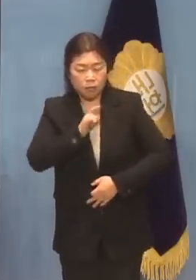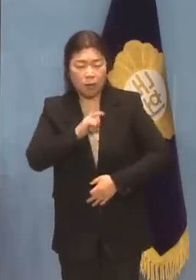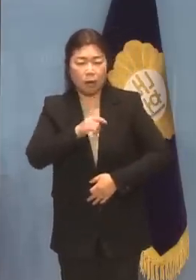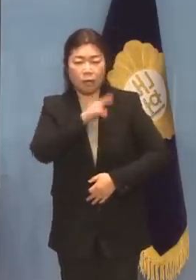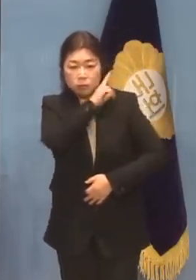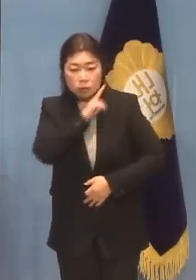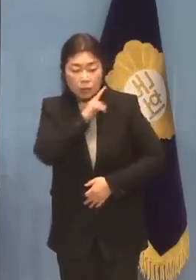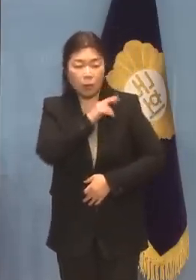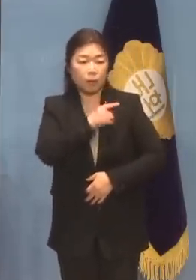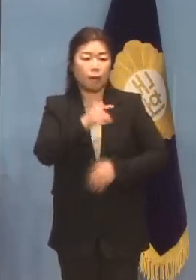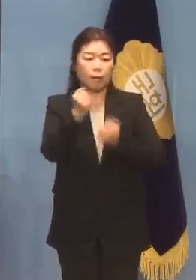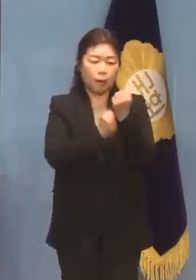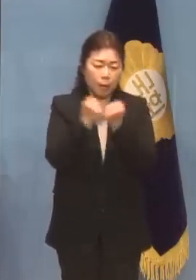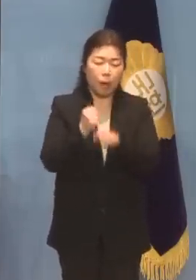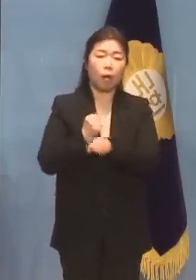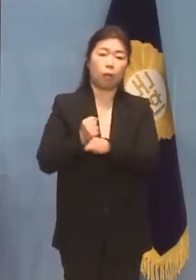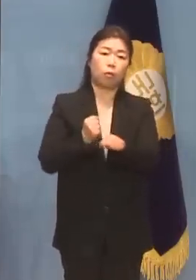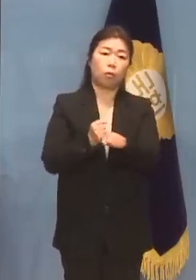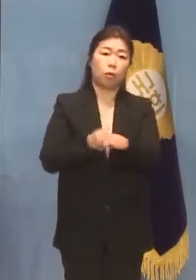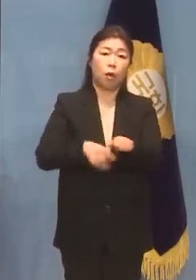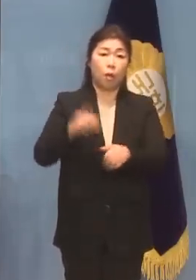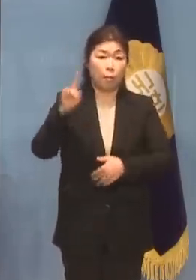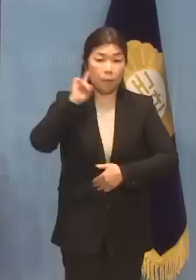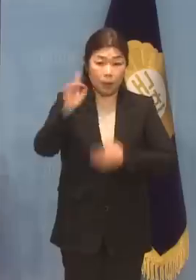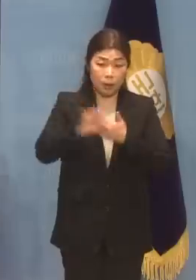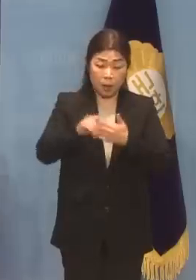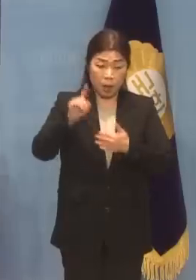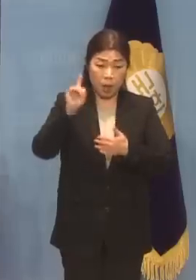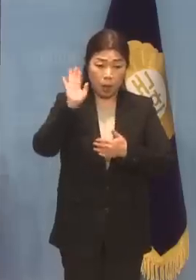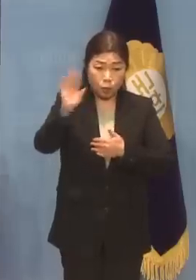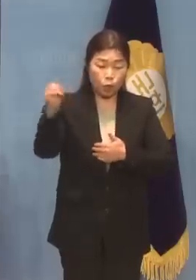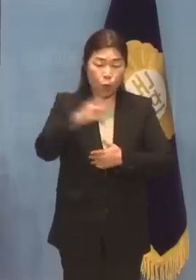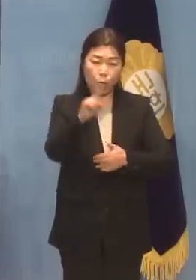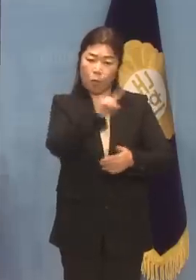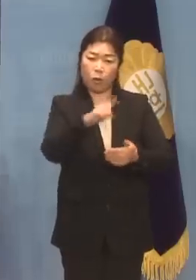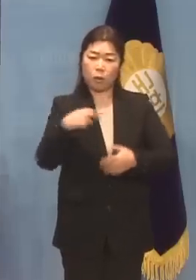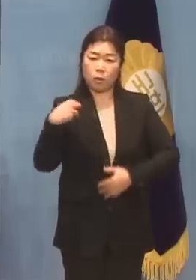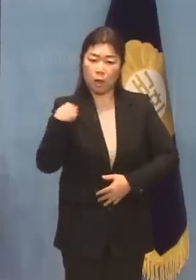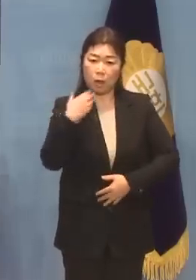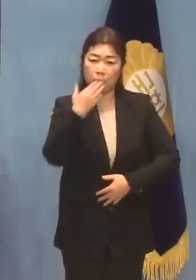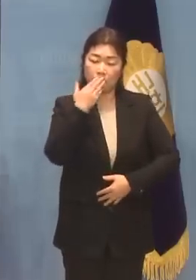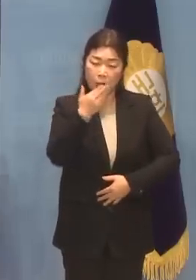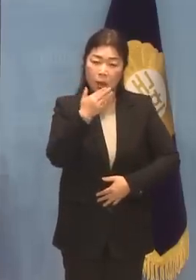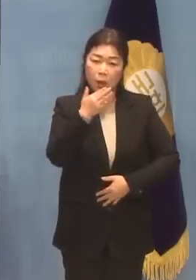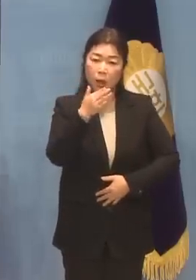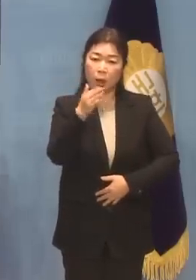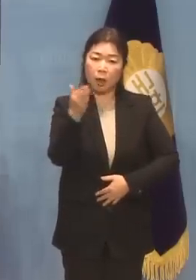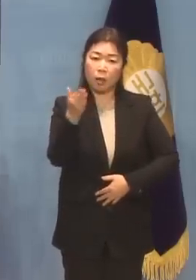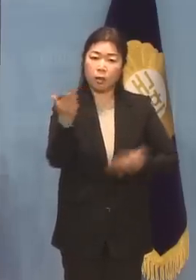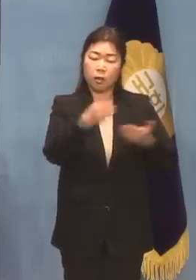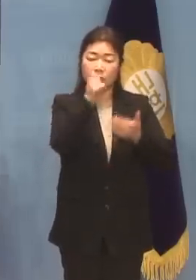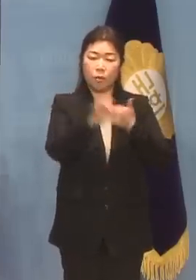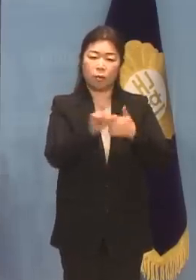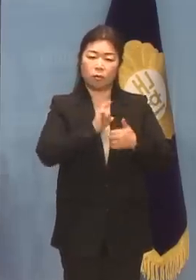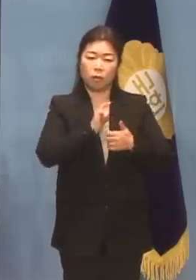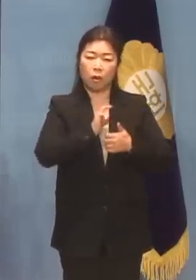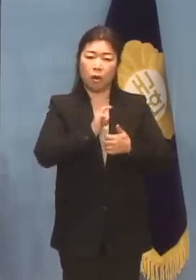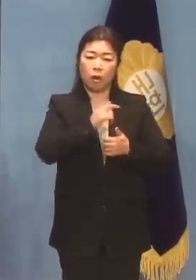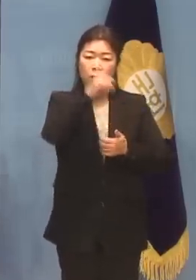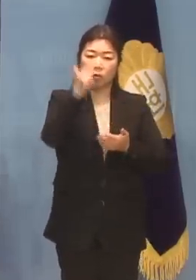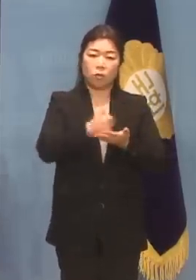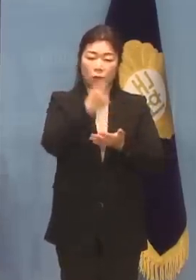소상하게 해명하고 추후라도 책임질 일이 있다면 즉각 후보직과 국회의원직을 사퇴할